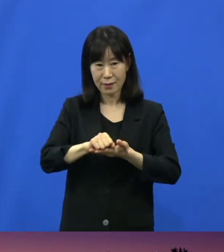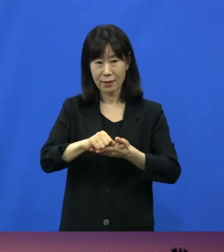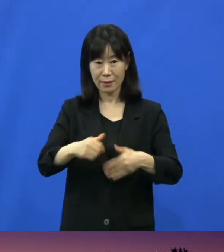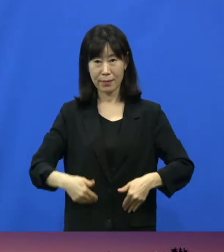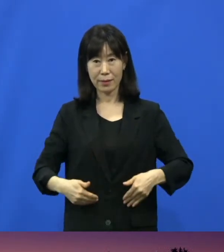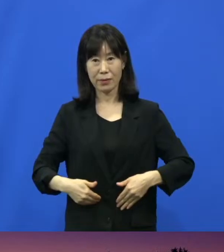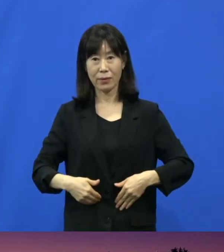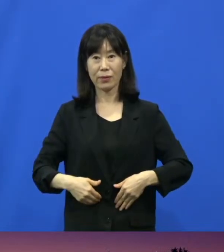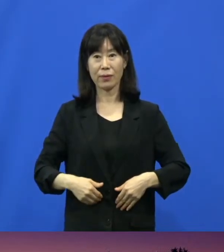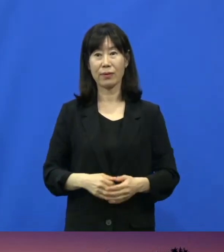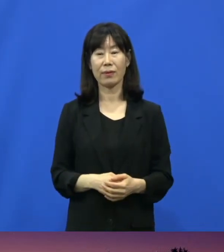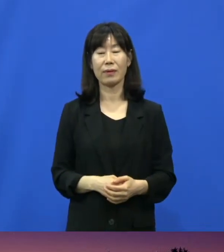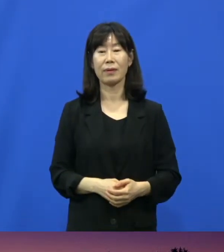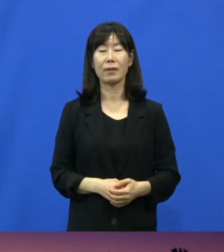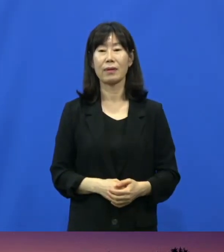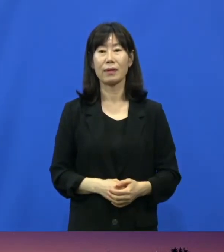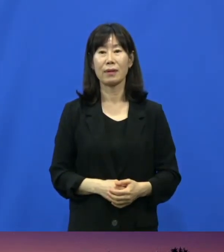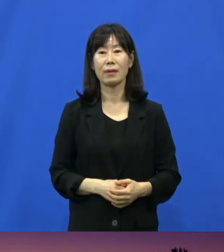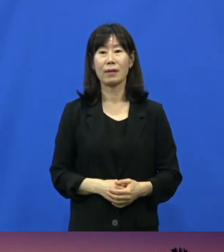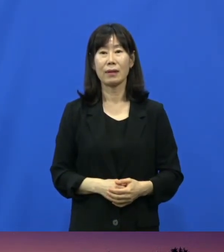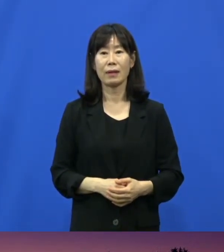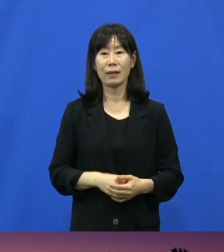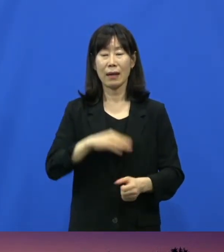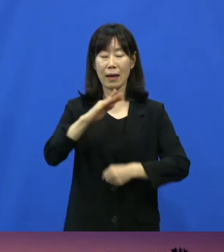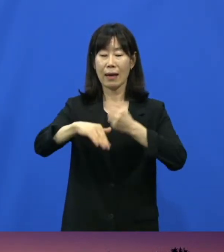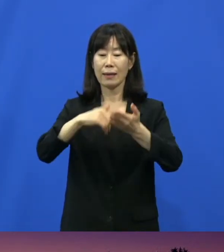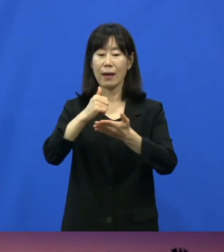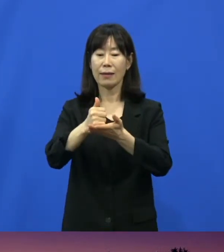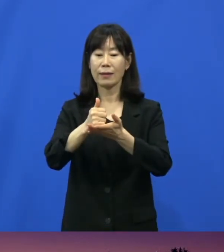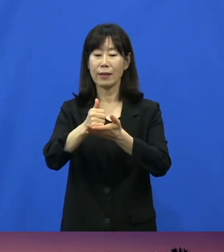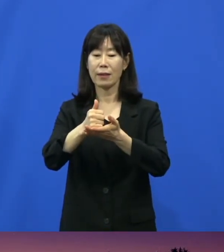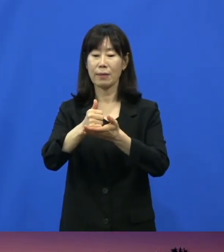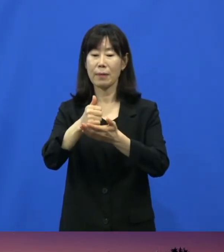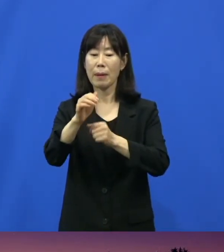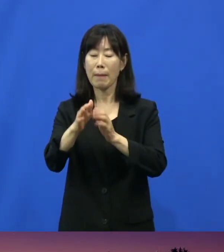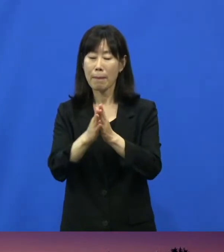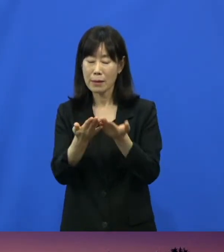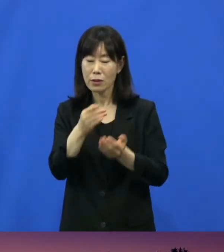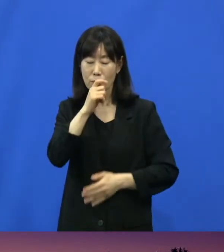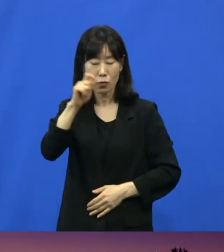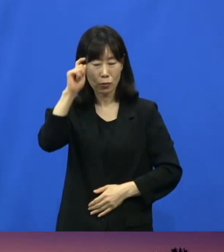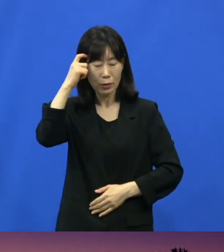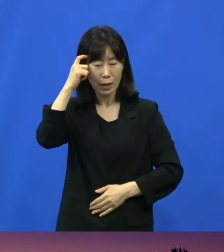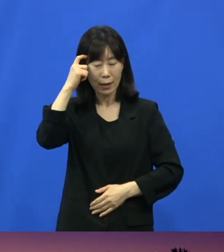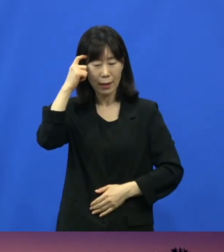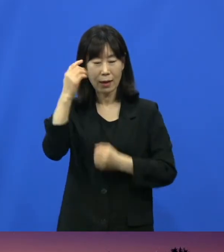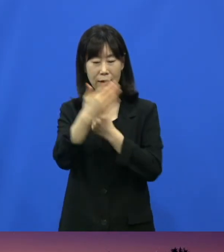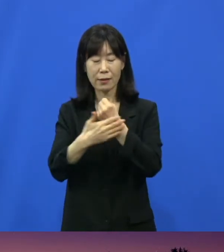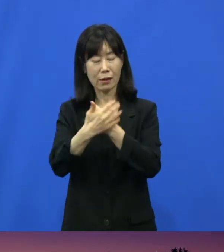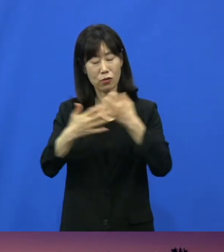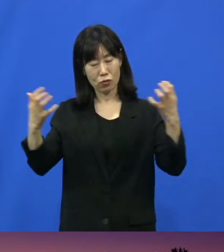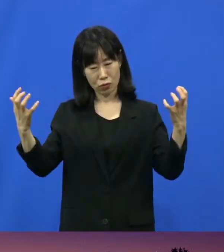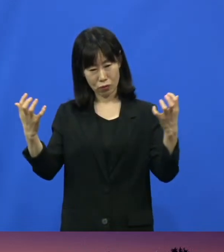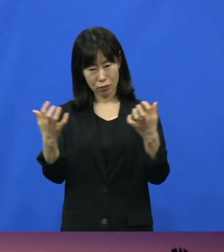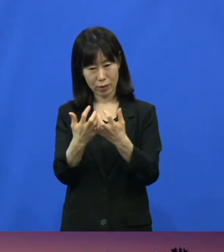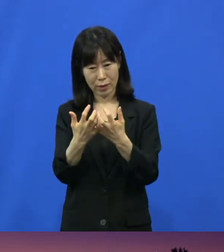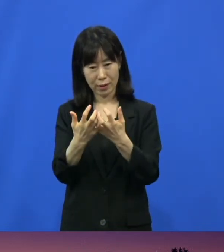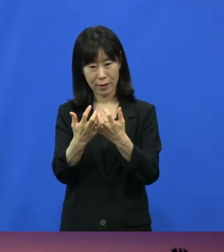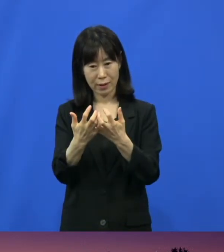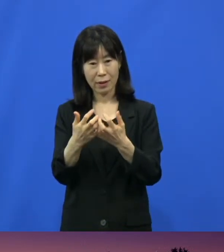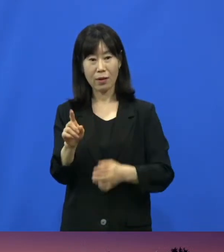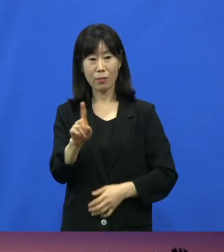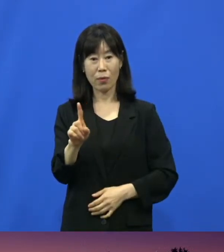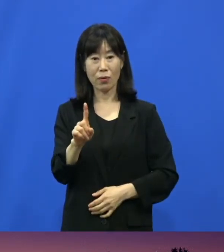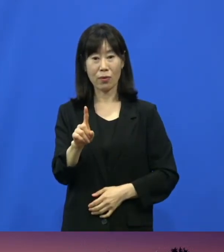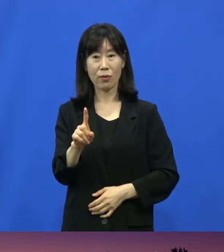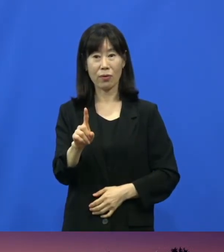그 말씀에 내가 사로잡혀야 돼요. 그 말씀에 잠겨 있어야 돼요. 그러려고 머물러 있는 시간이 절대적이라는 거예요.